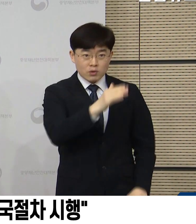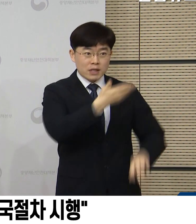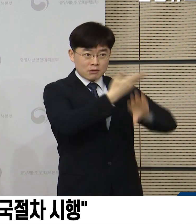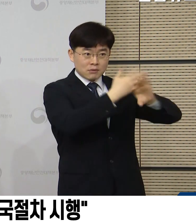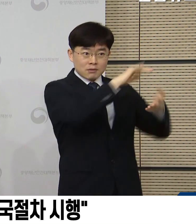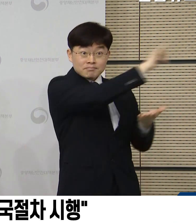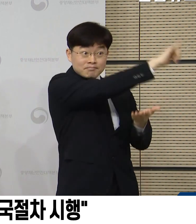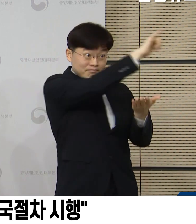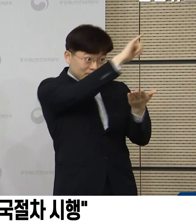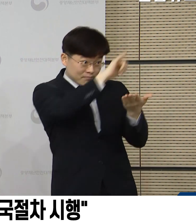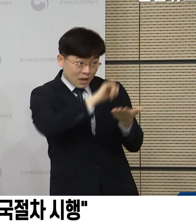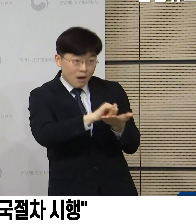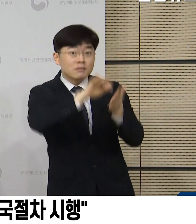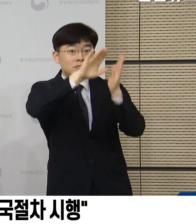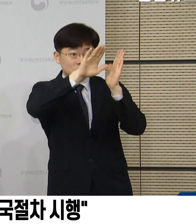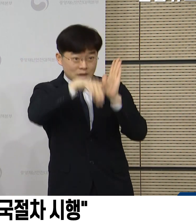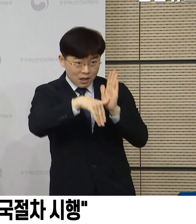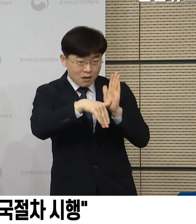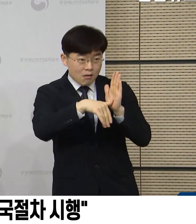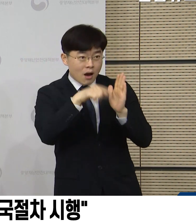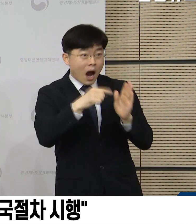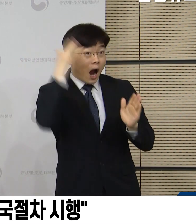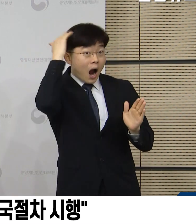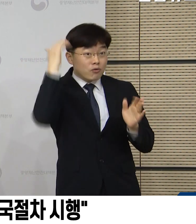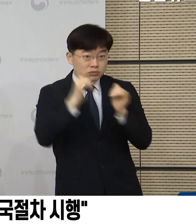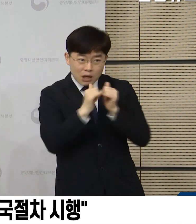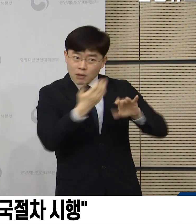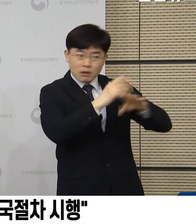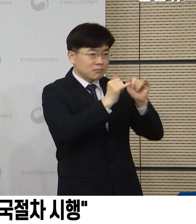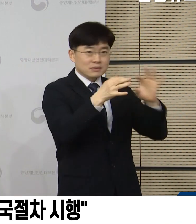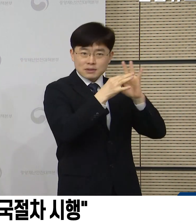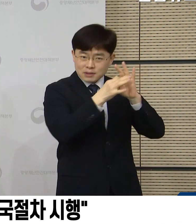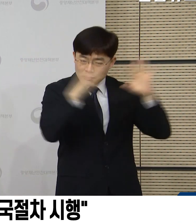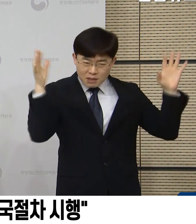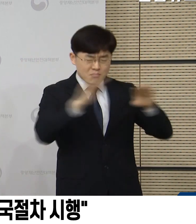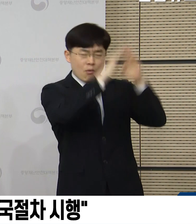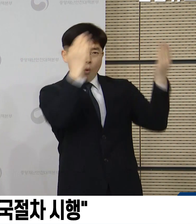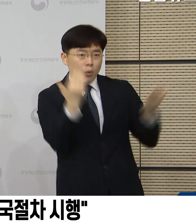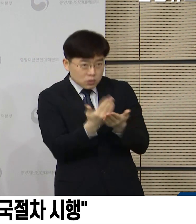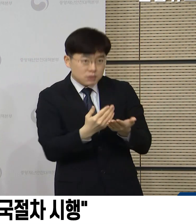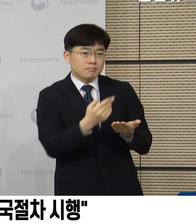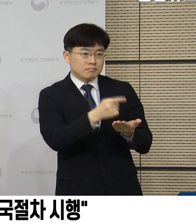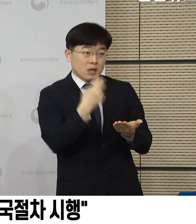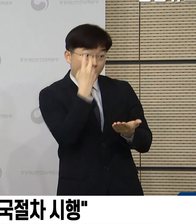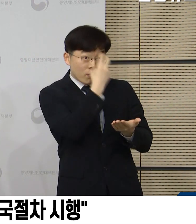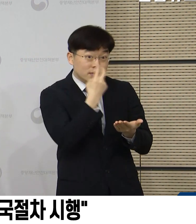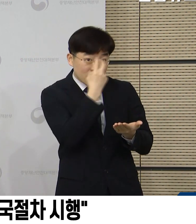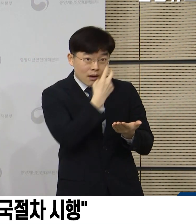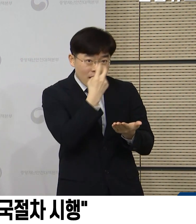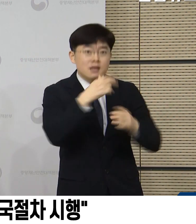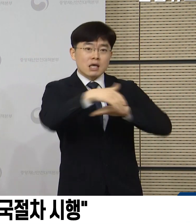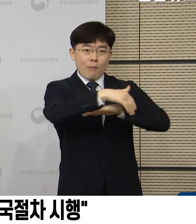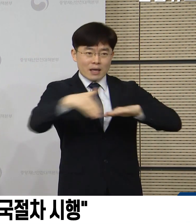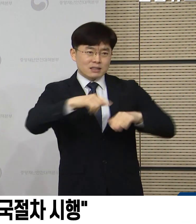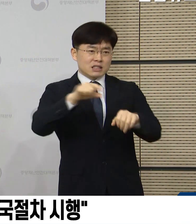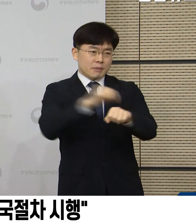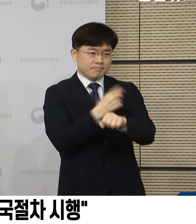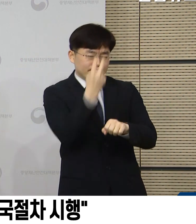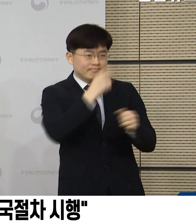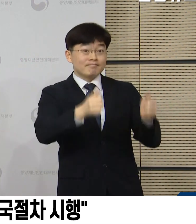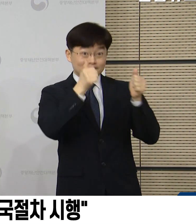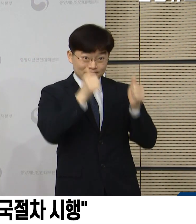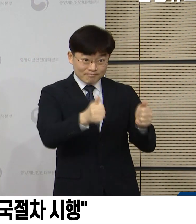입국하는 모든 입국자, 내 외국인을 모두 포함합니다. 모든 입국자에 대하여 특별 입국